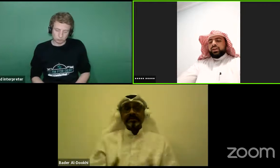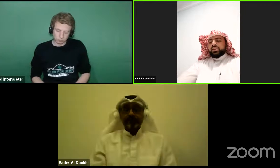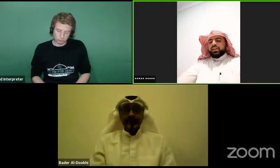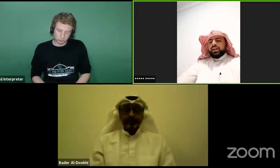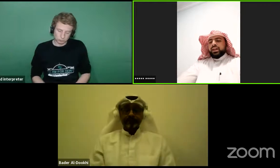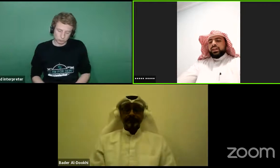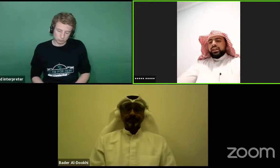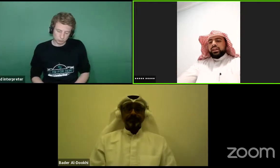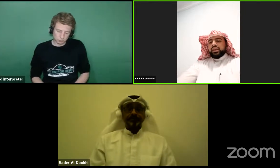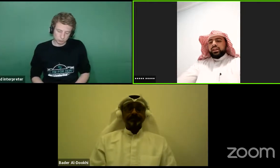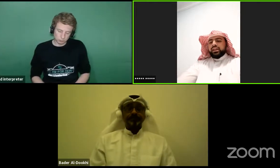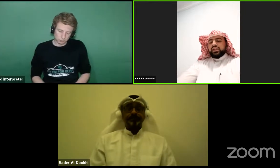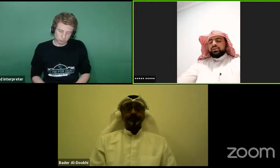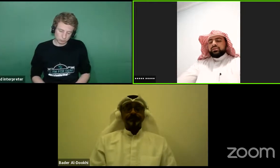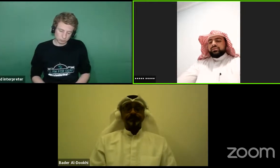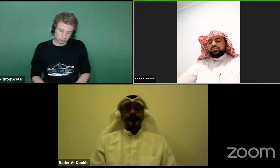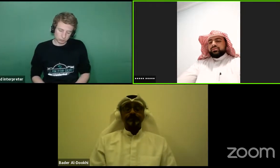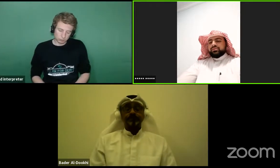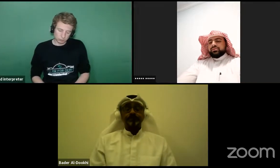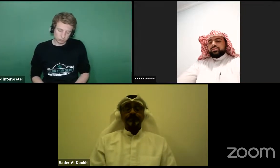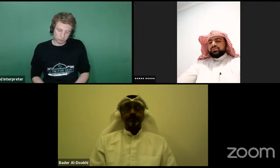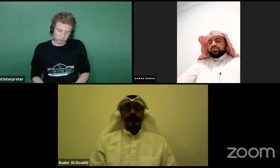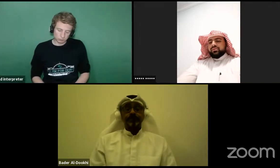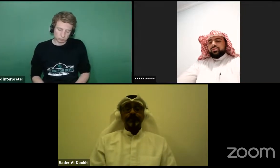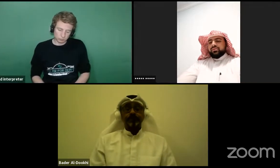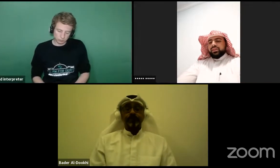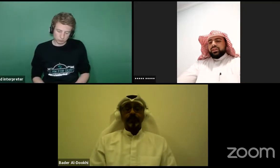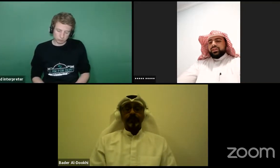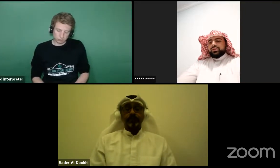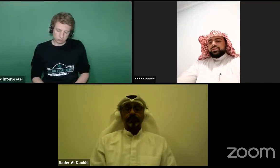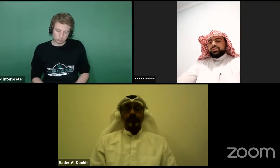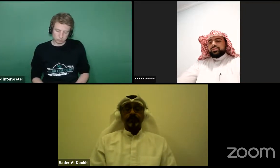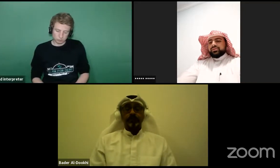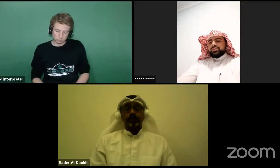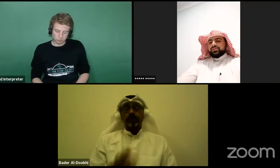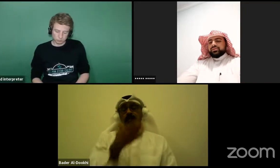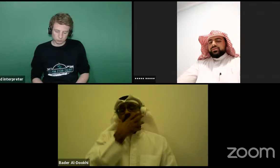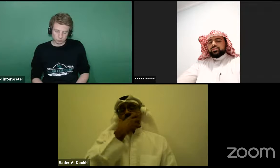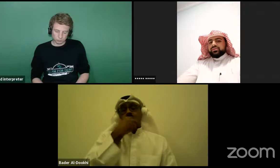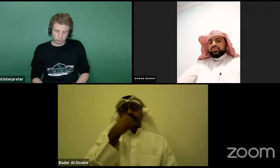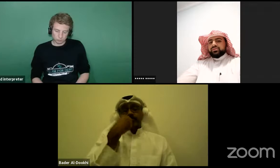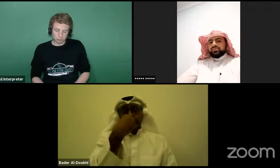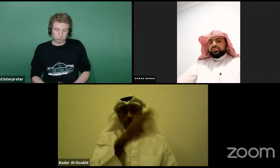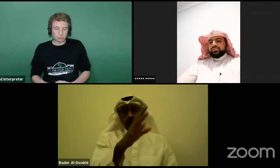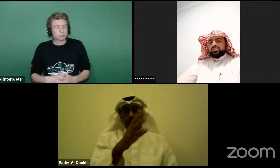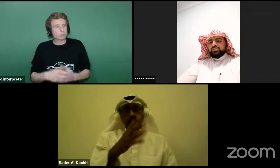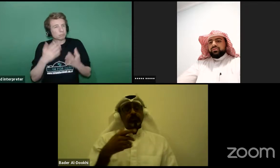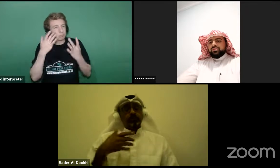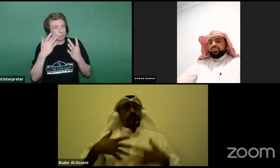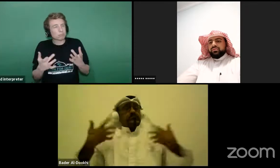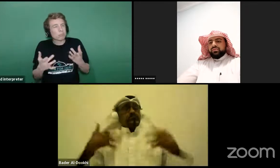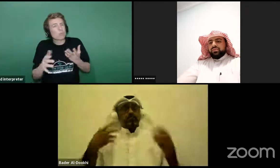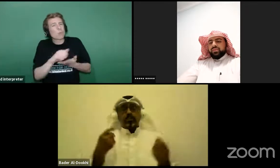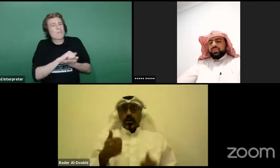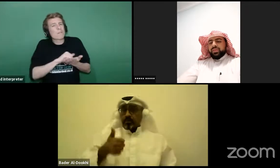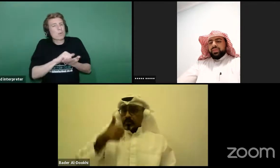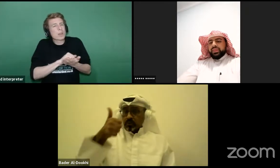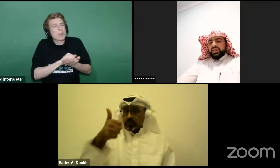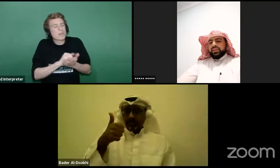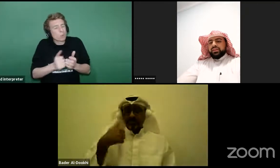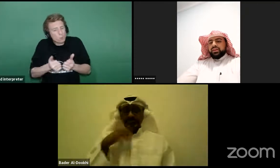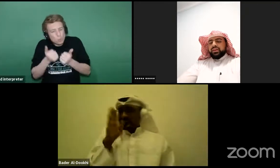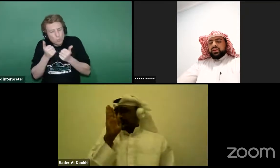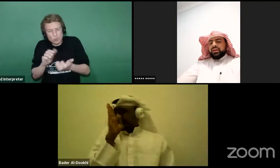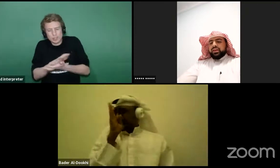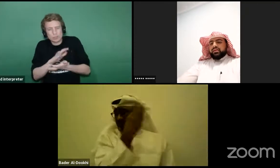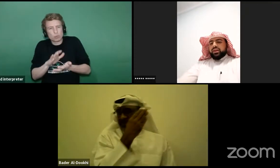عن الجاهلين. Show forgiveness, enjoin what is good, and turn away from the foolish.